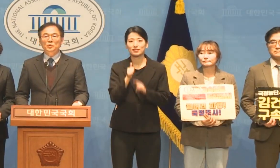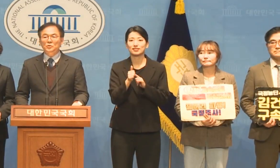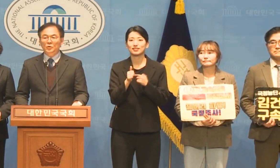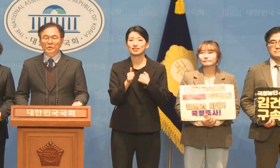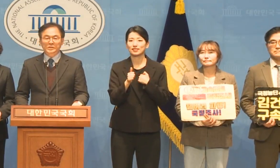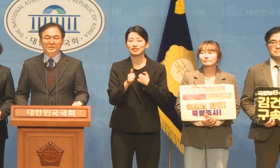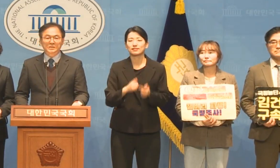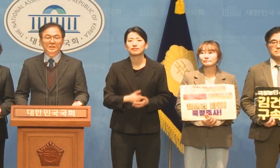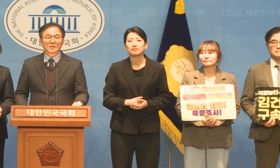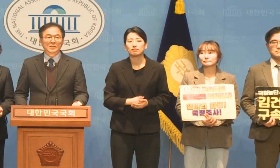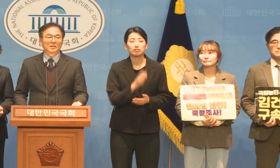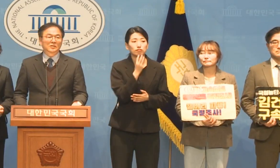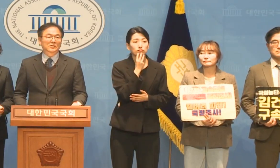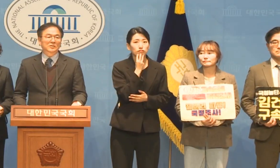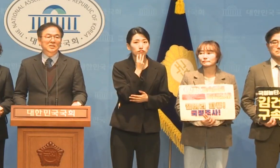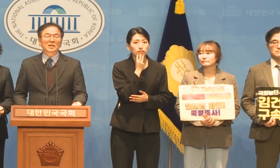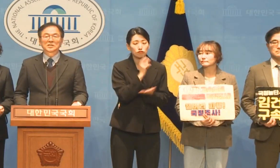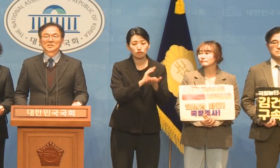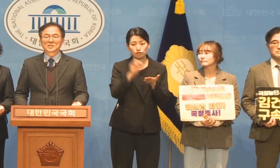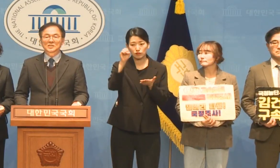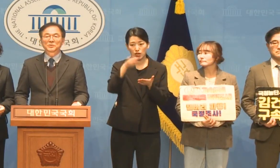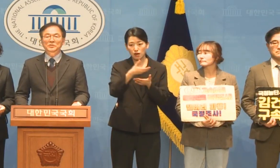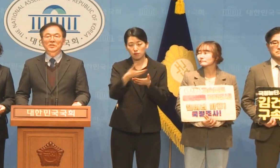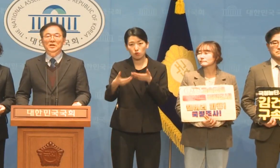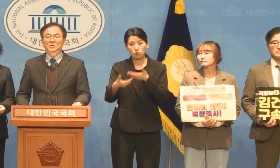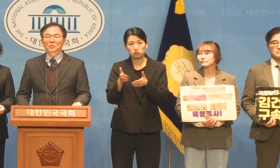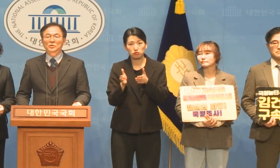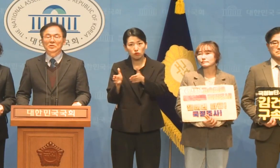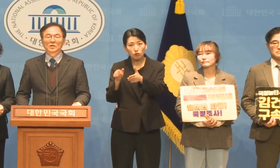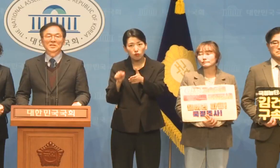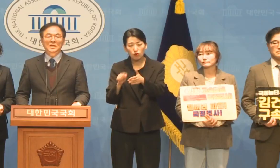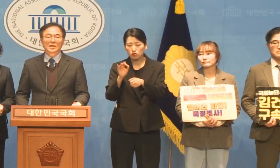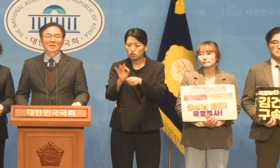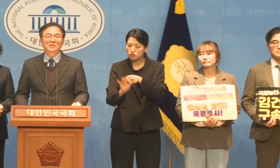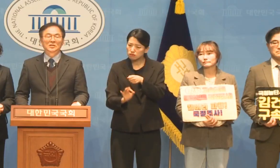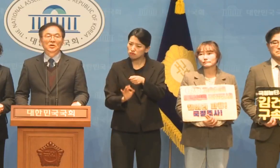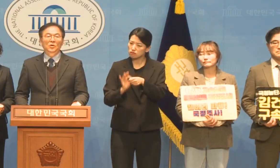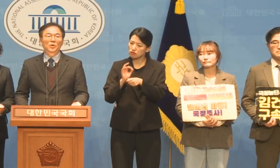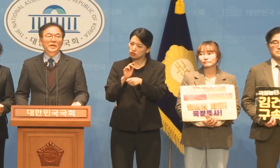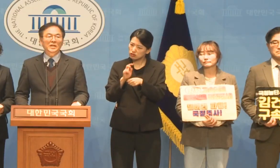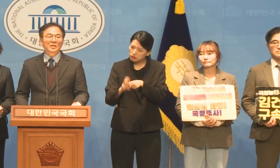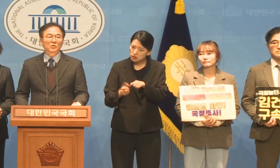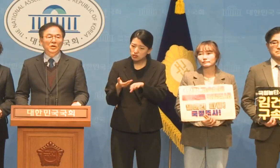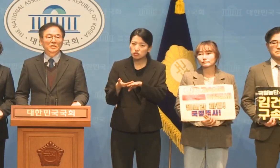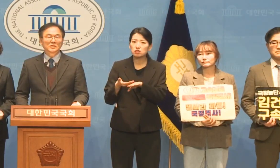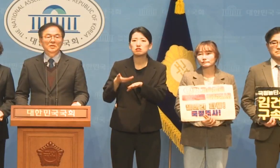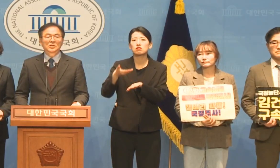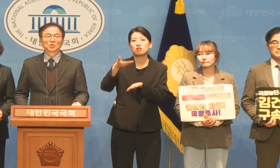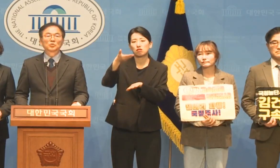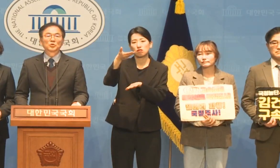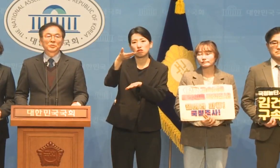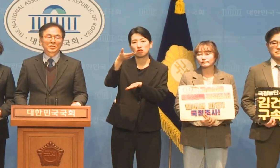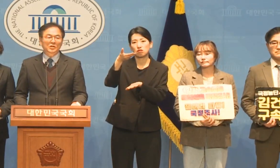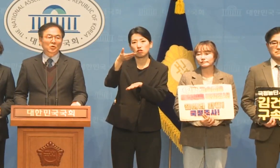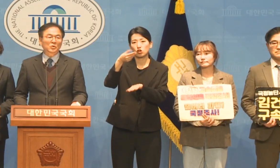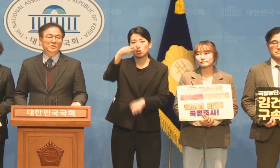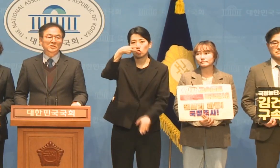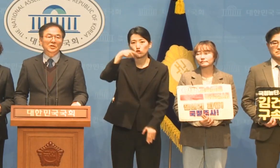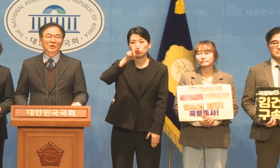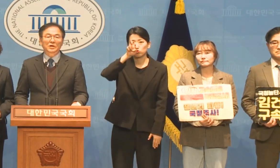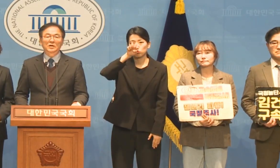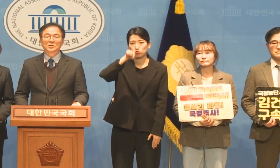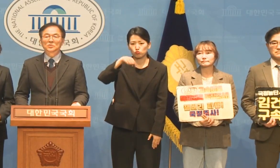양평 고속도로는 지난 10여 년간 또는 그 이상 오랜 기간 동안 두물머리의